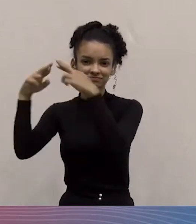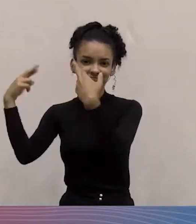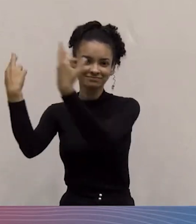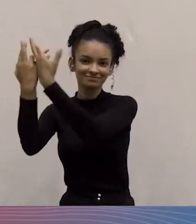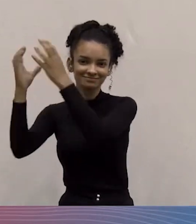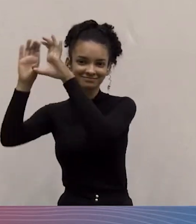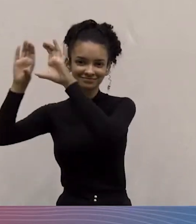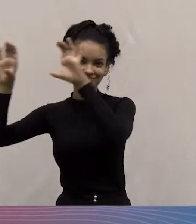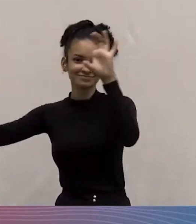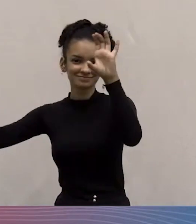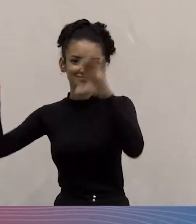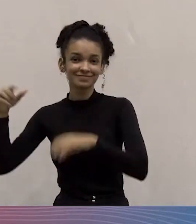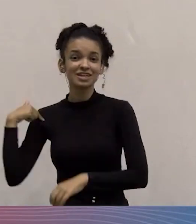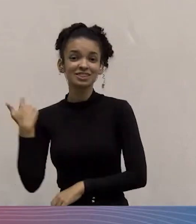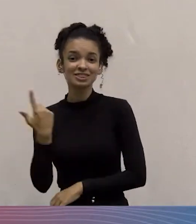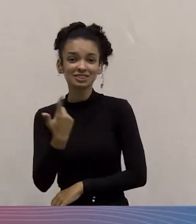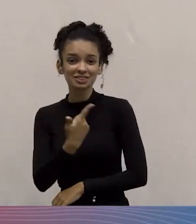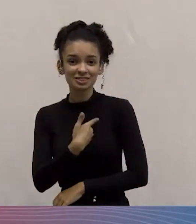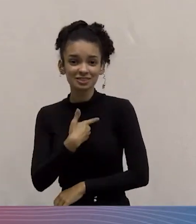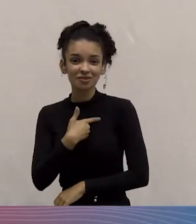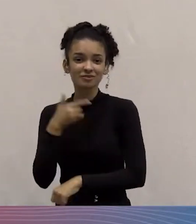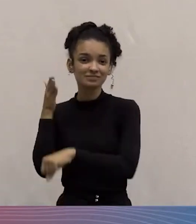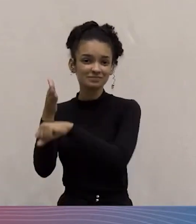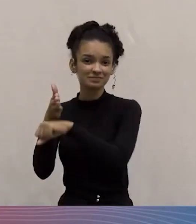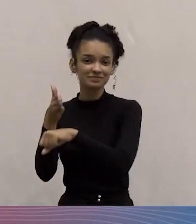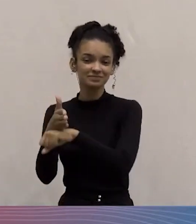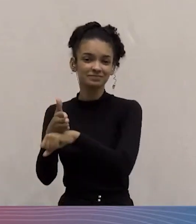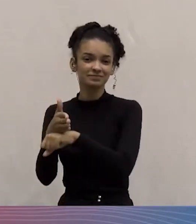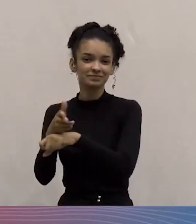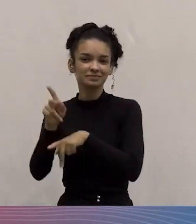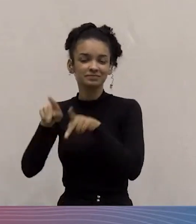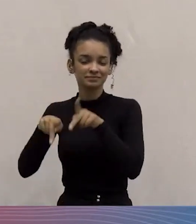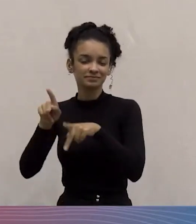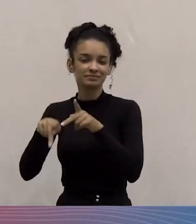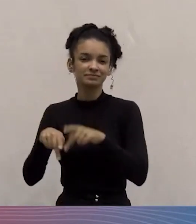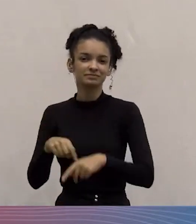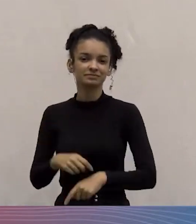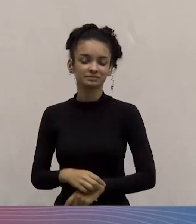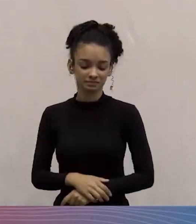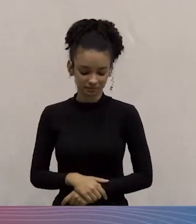Todos nós somos concidadãos entre nós.